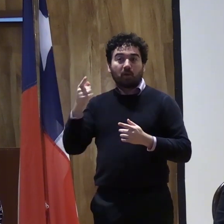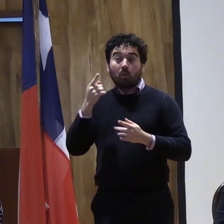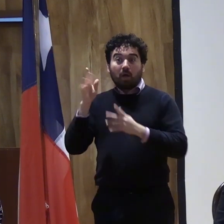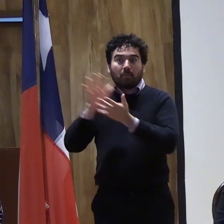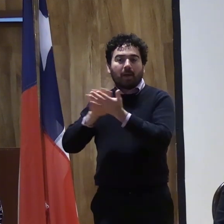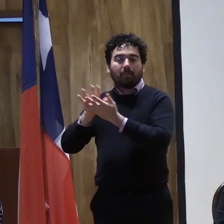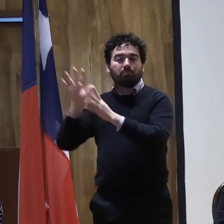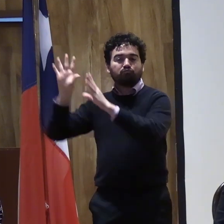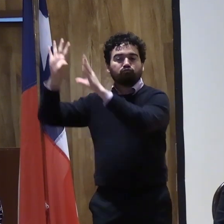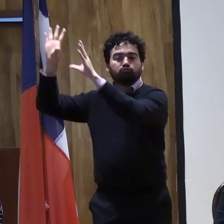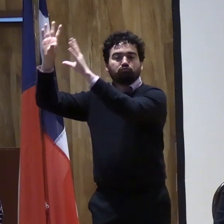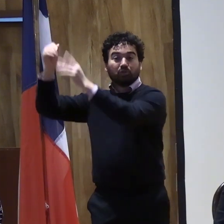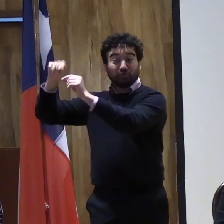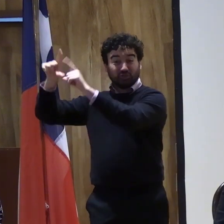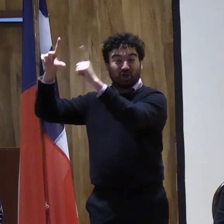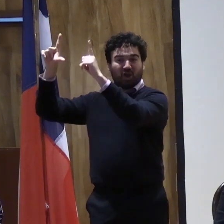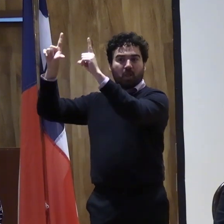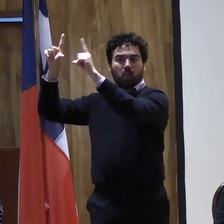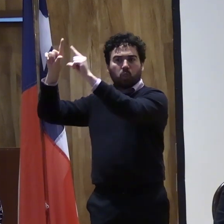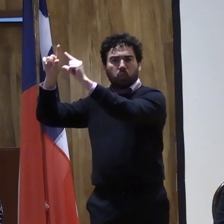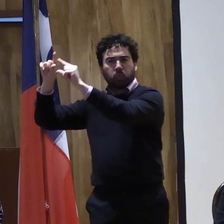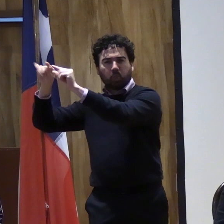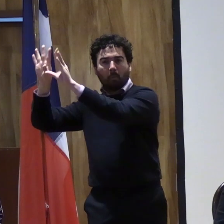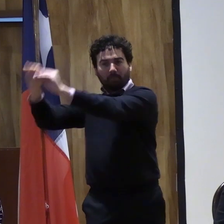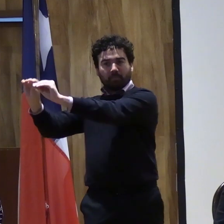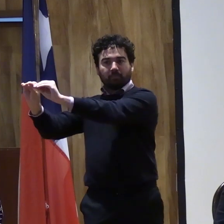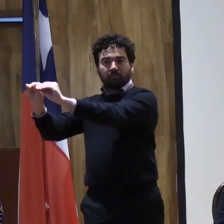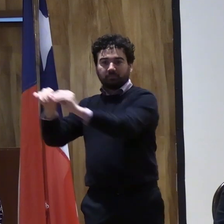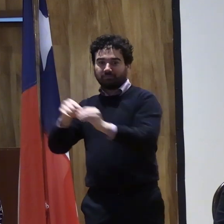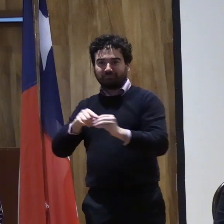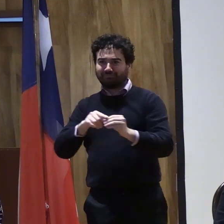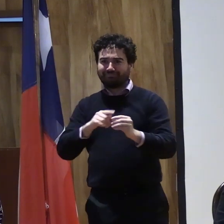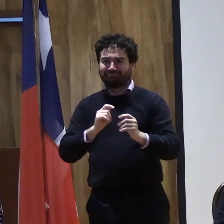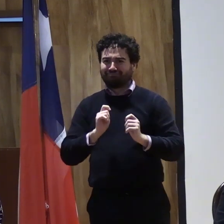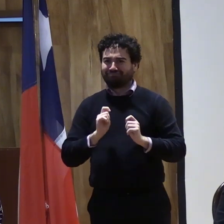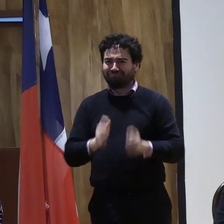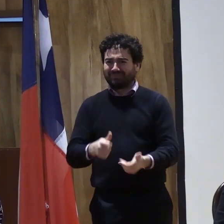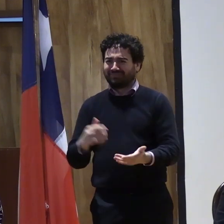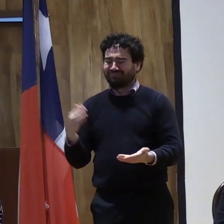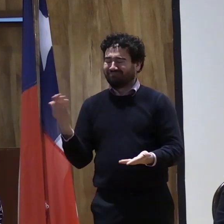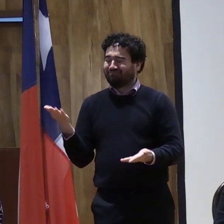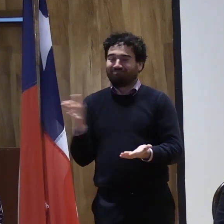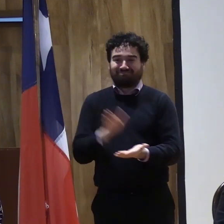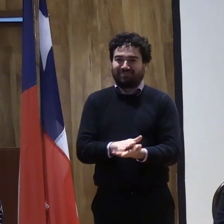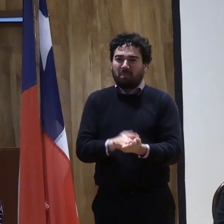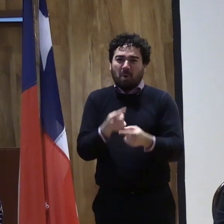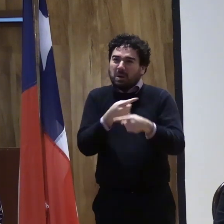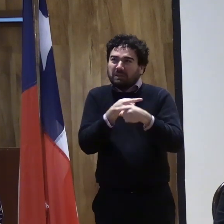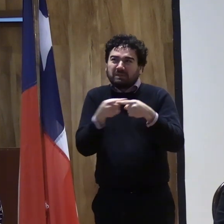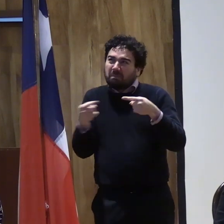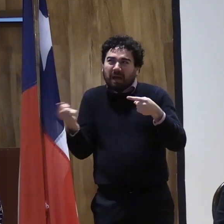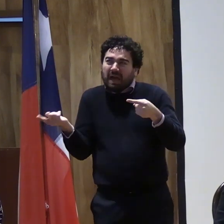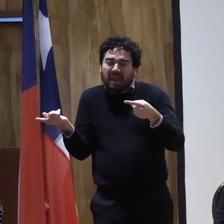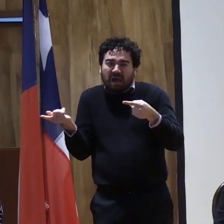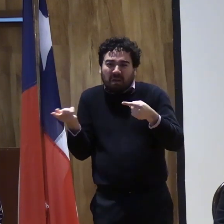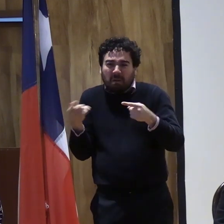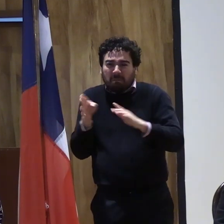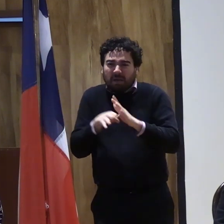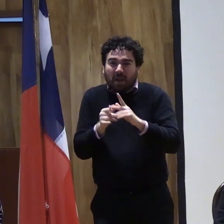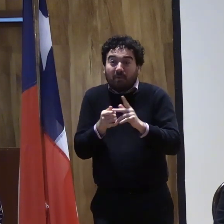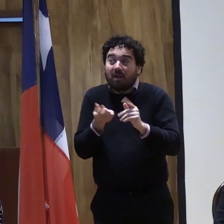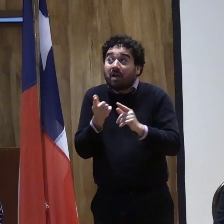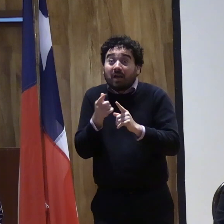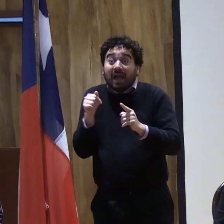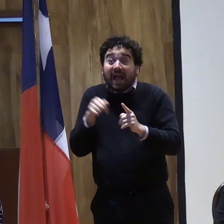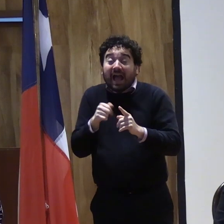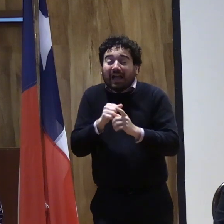semanas. Nosotros yo creo que nos morimos en menos de una semana o en una semana. La temperatura en